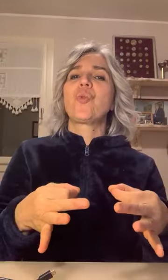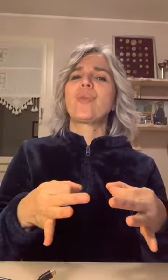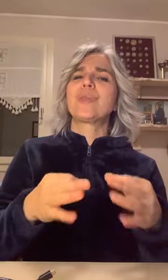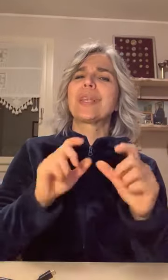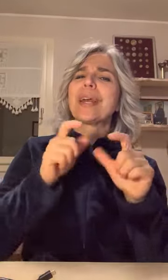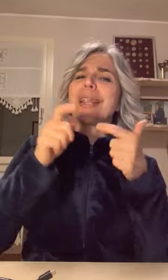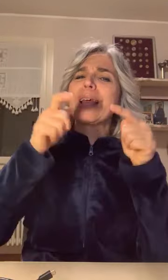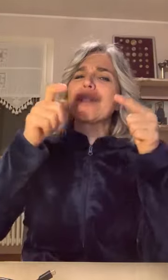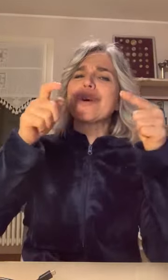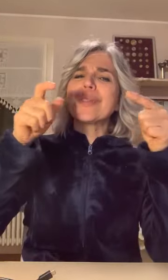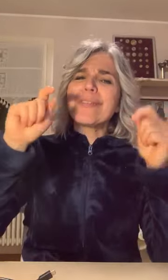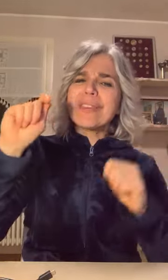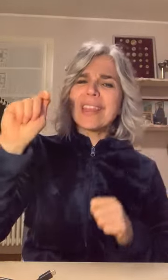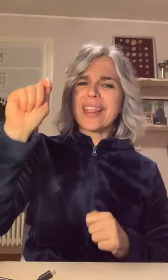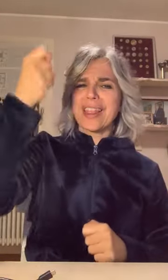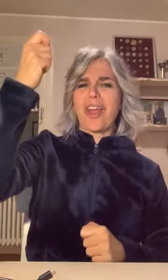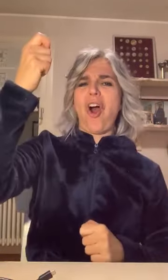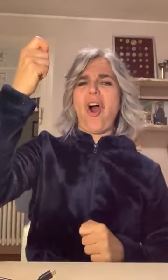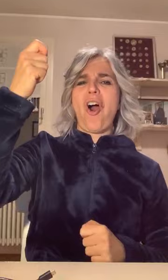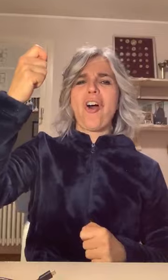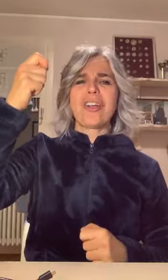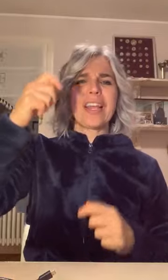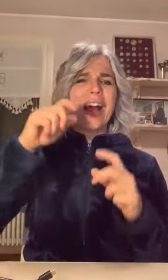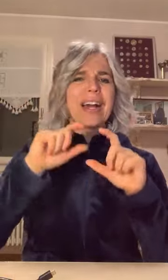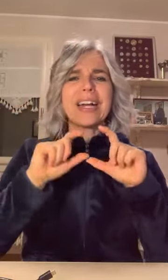Dio. Un grido di esultanza.